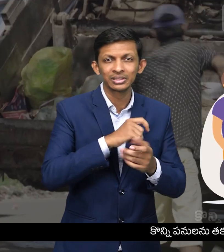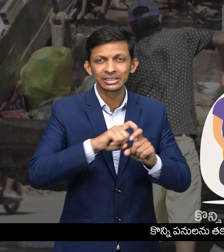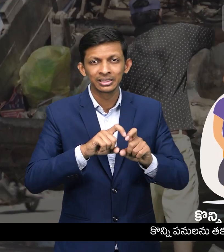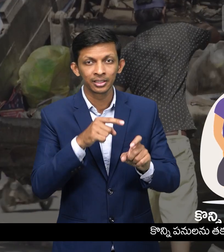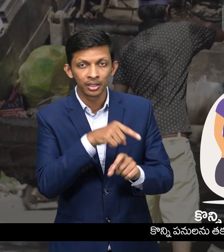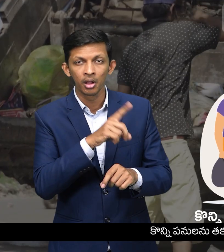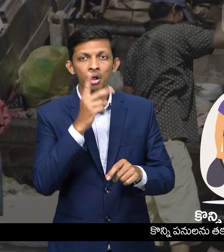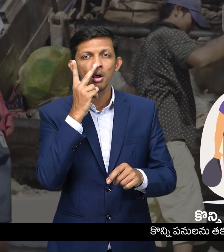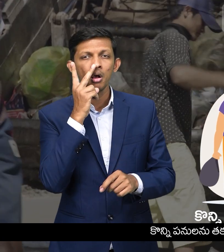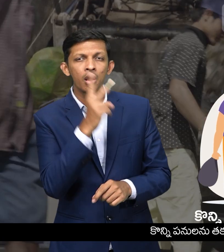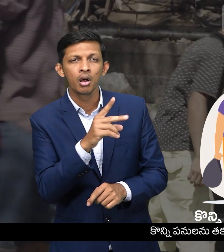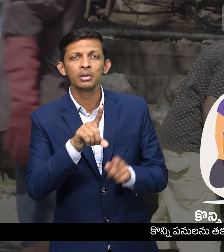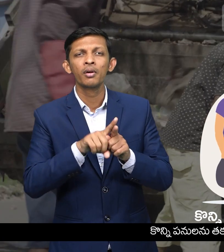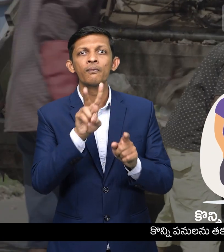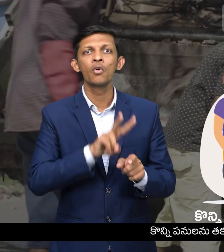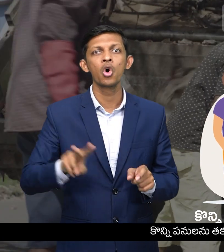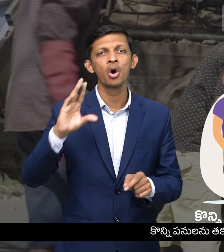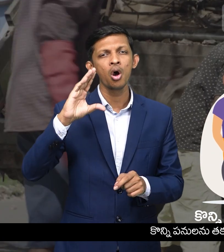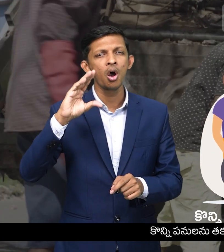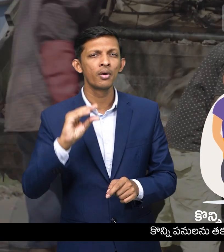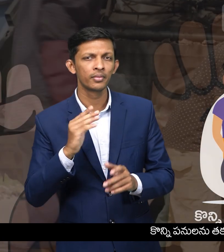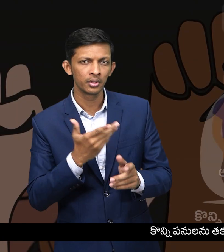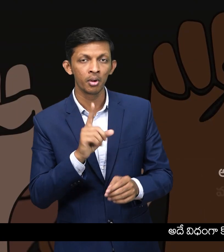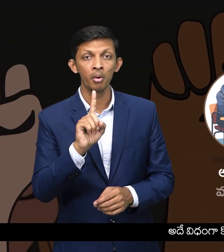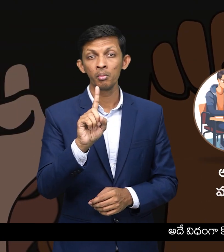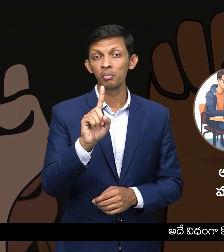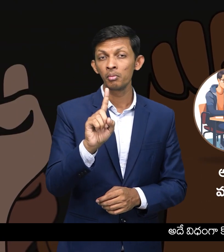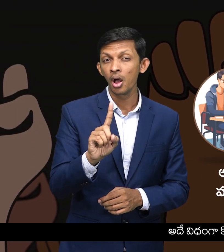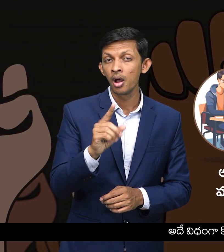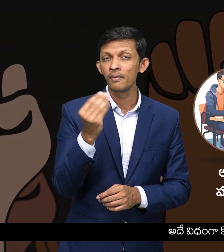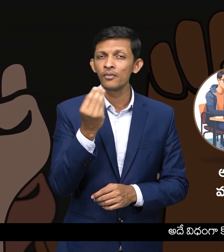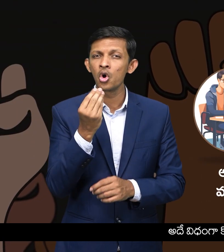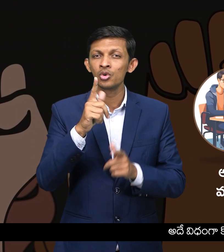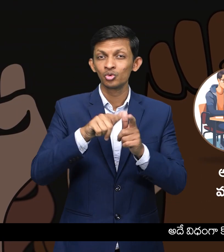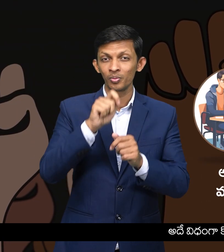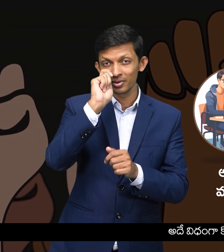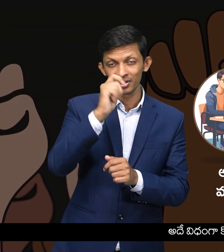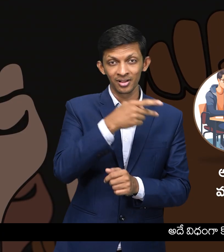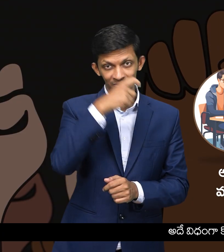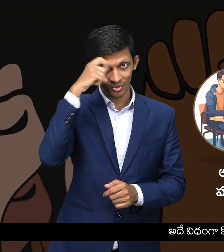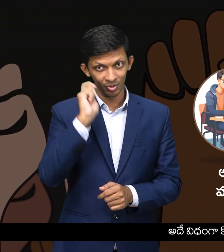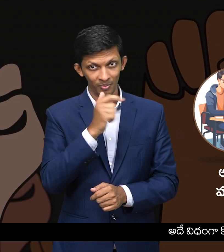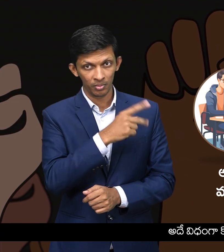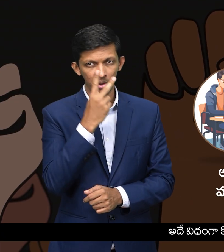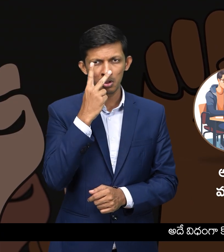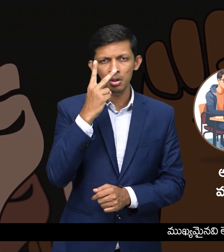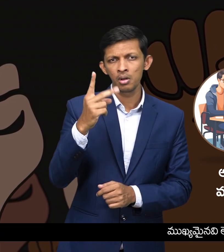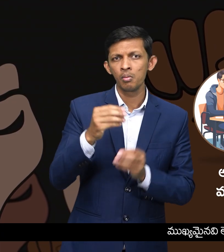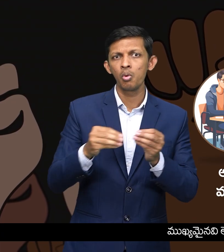పనులను తక్కువ స్థాయి పనులుగా చూడబడినాయి. అదేవిధంగా కొన్ని పనులను మిగిలిన వాటికన్నా